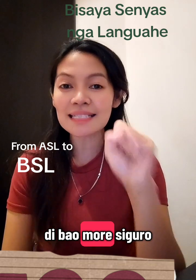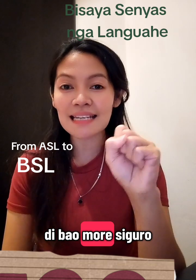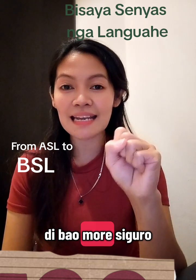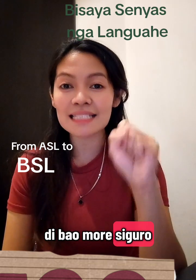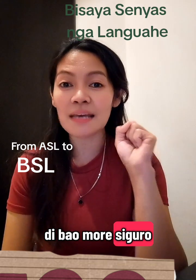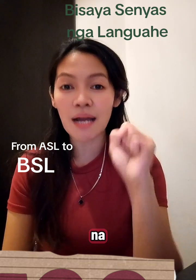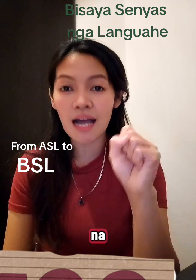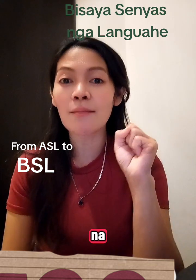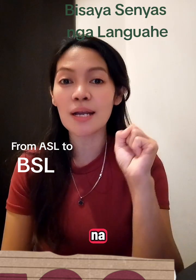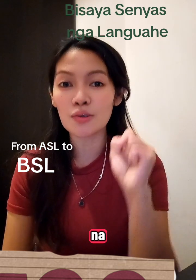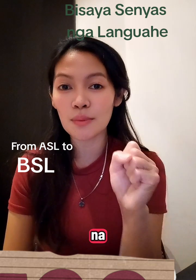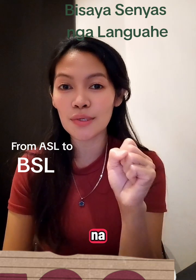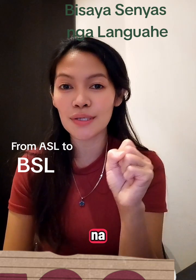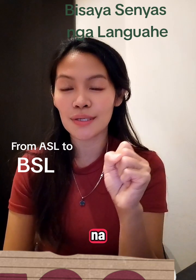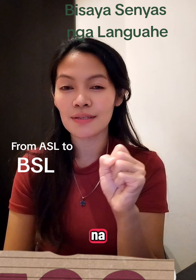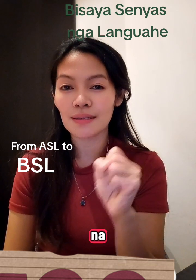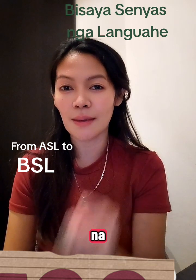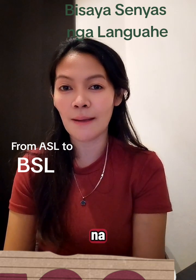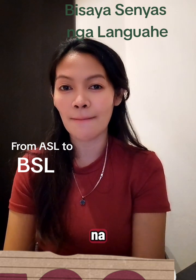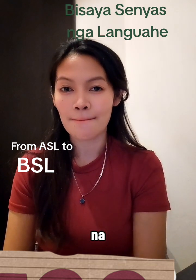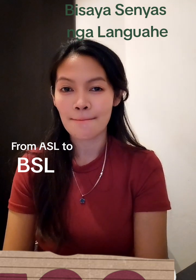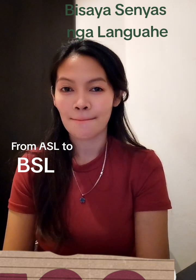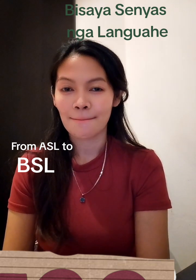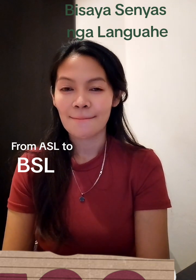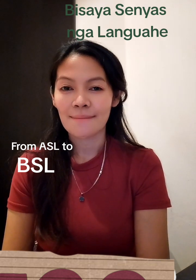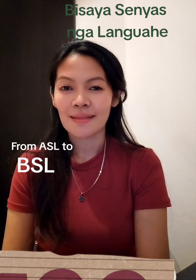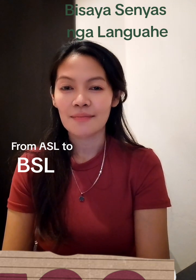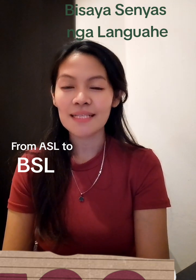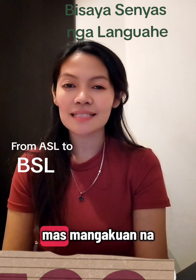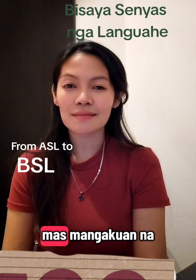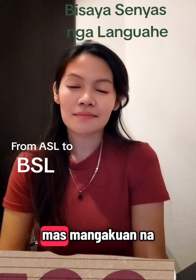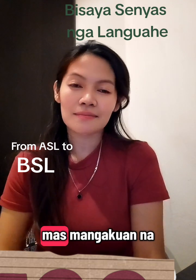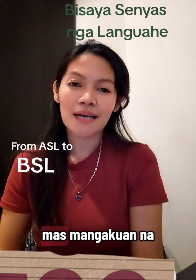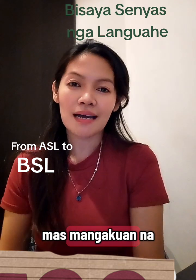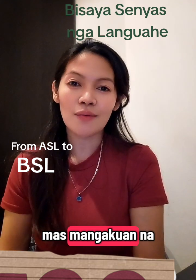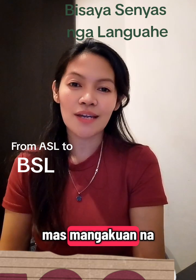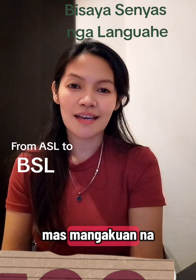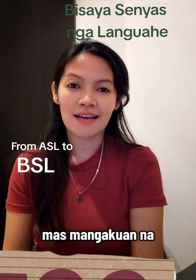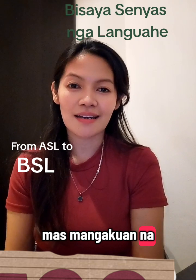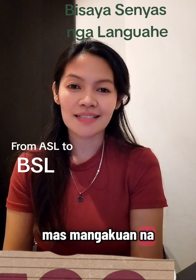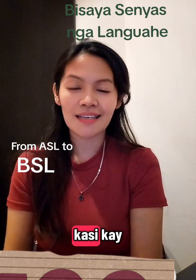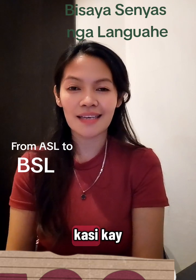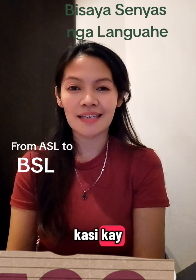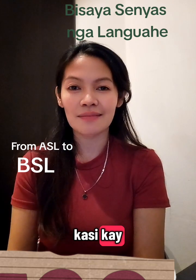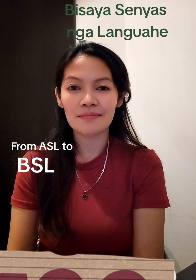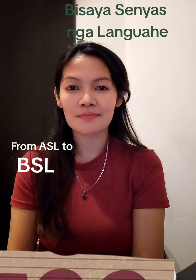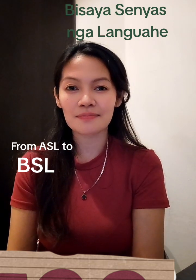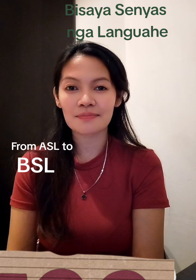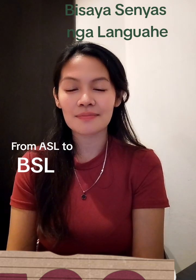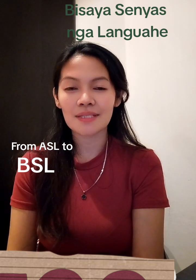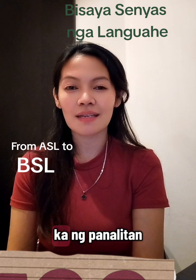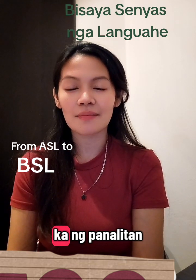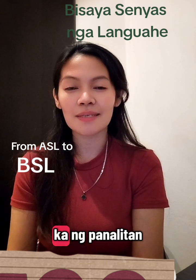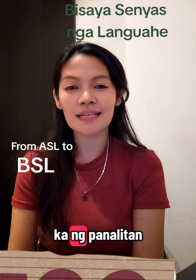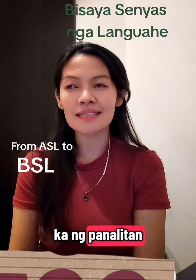mabasa na sa mga kabalupod, di ba? Mas makakuan na kasi kay kanang pananglitan